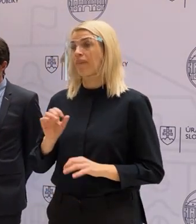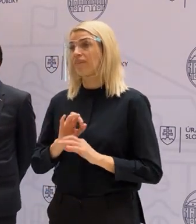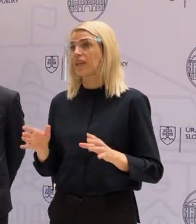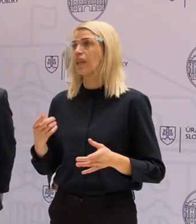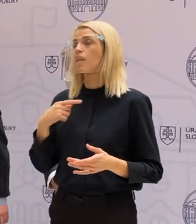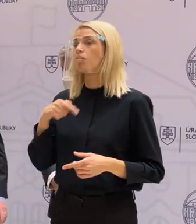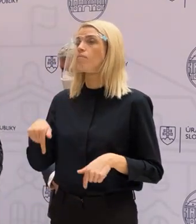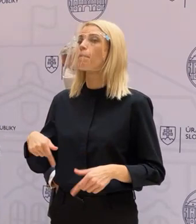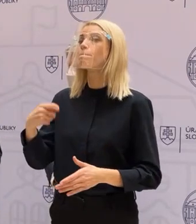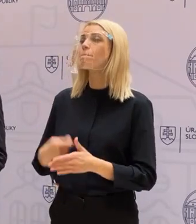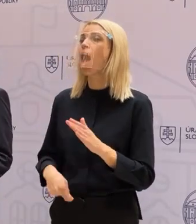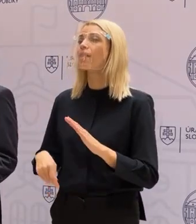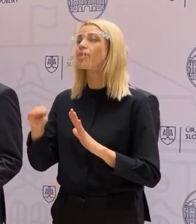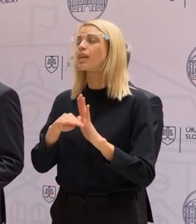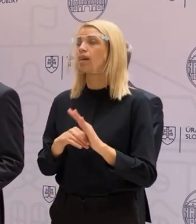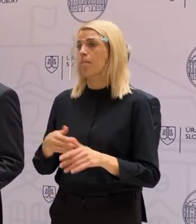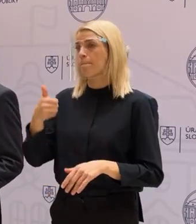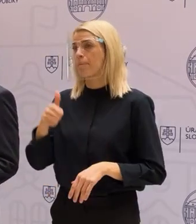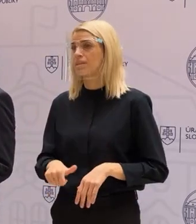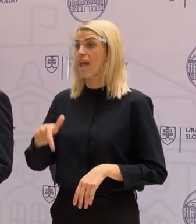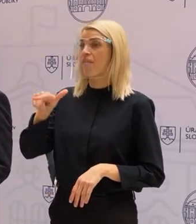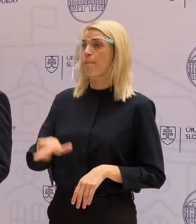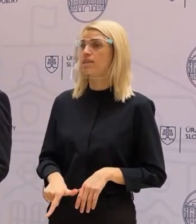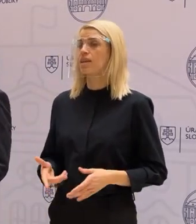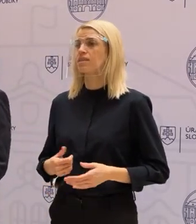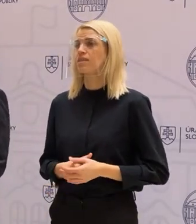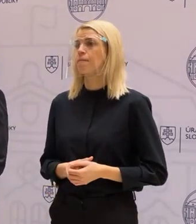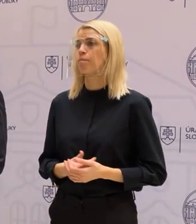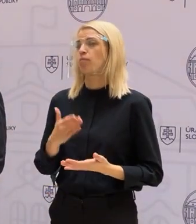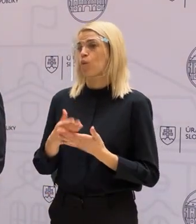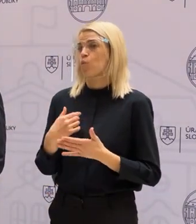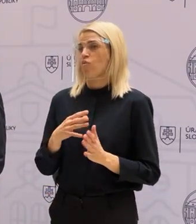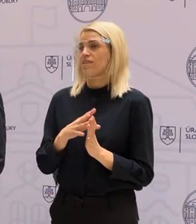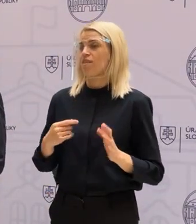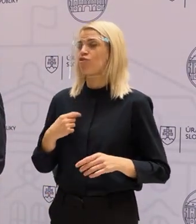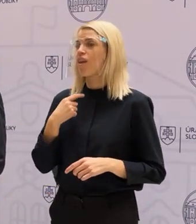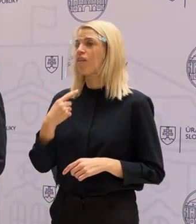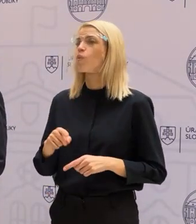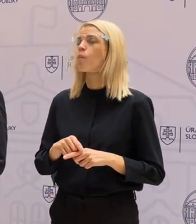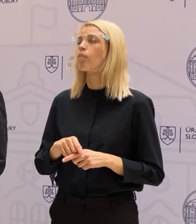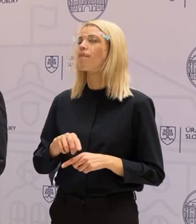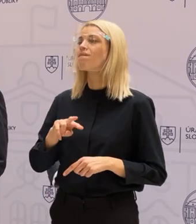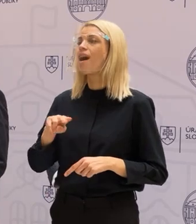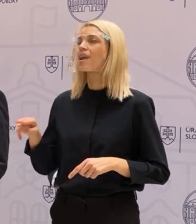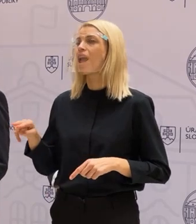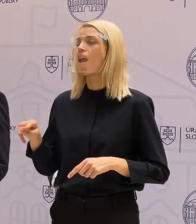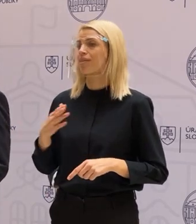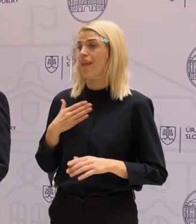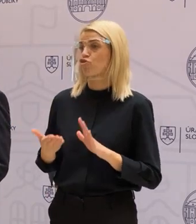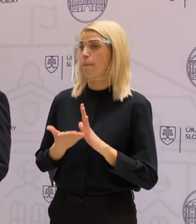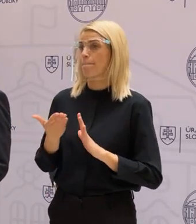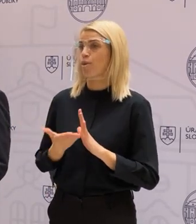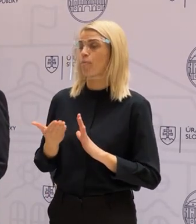na 2 mesiace, na 1 mesiac? Ako som v úvode hovoril, tento variant v našich podmienkach